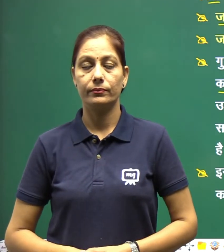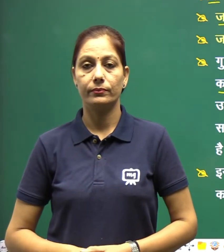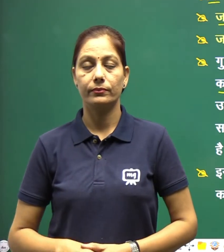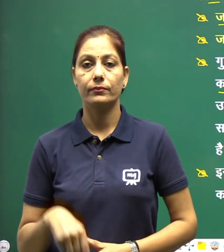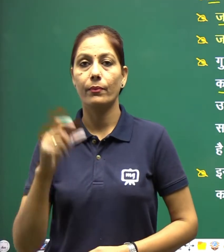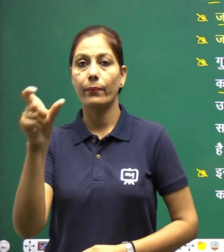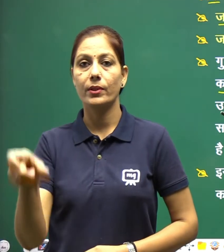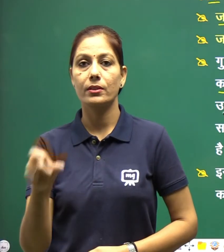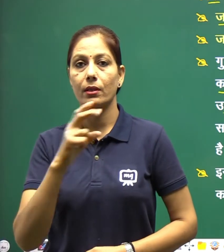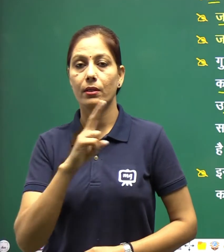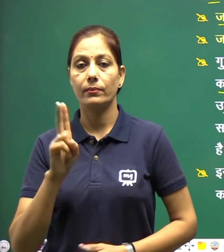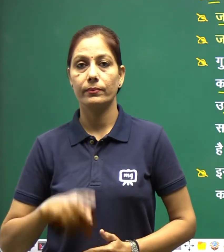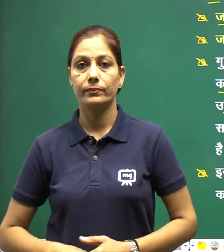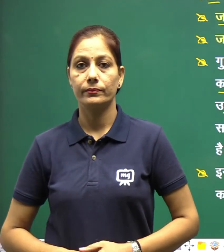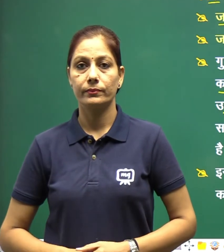उमाशंकर जोशी का